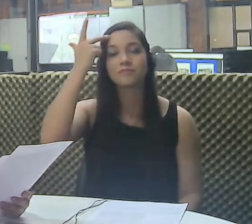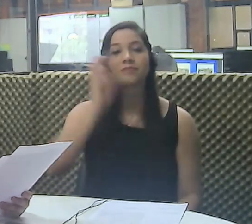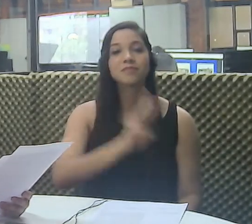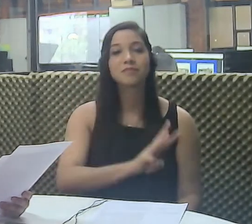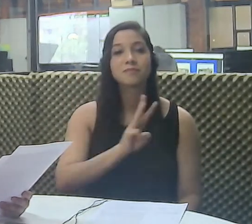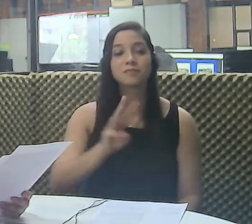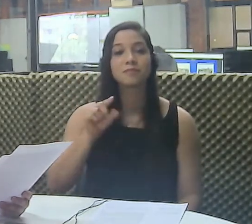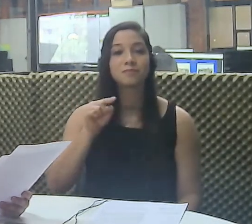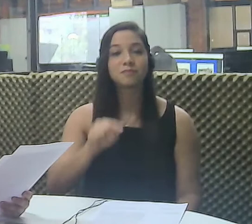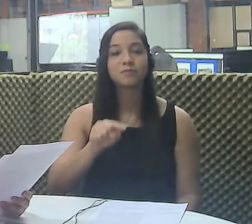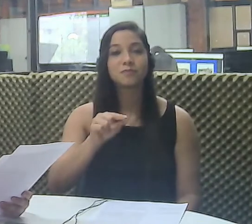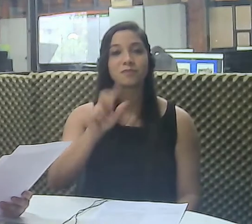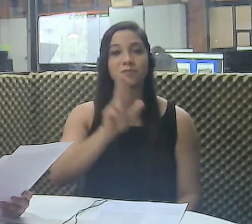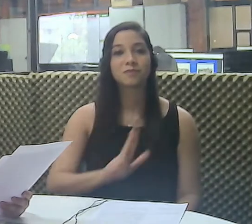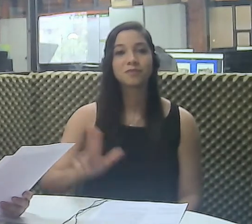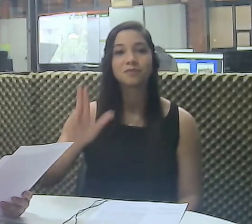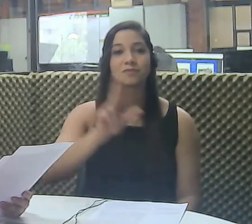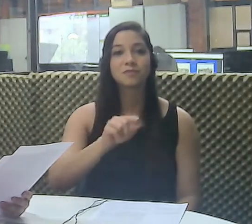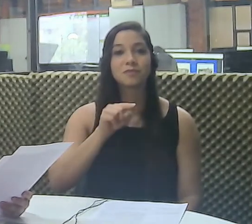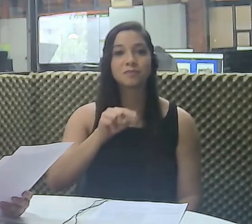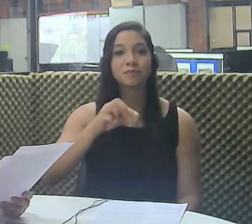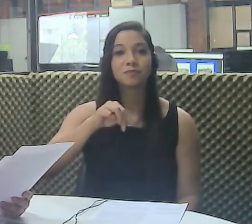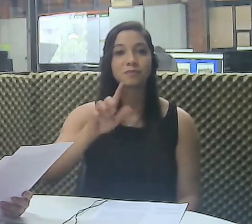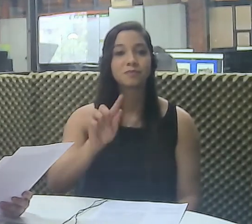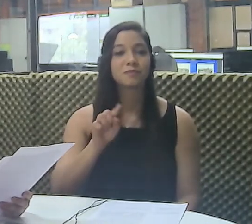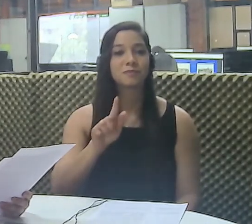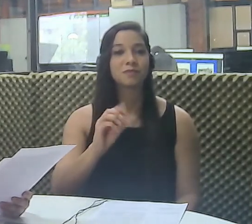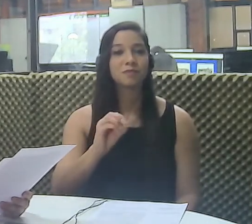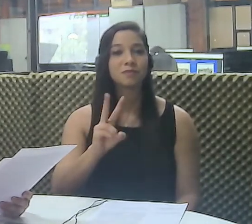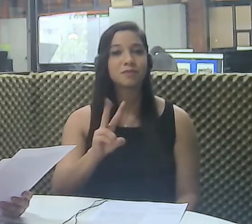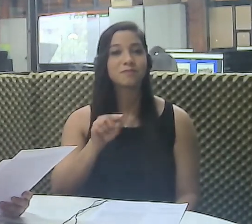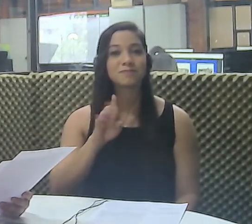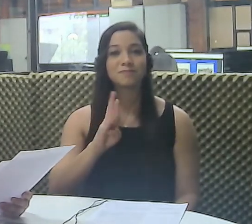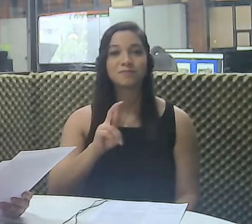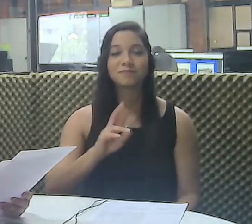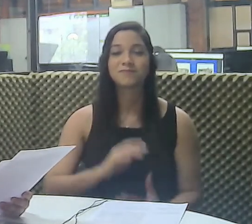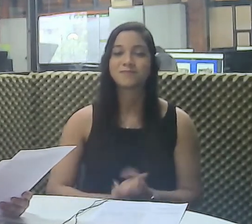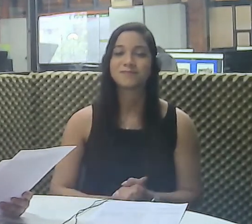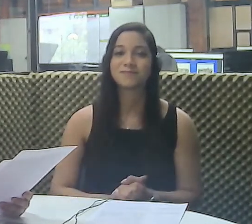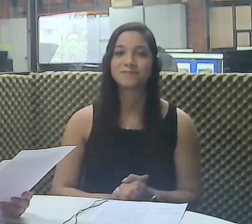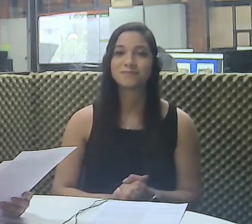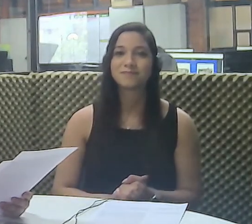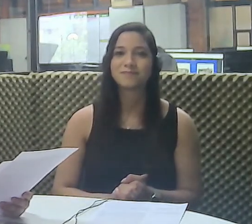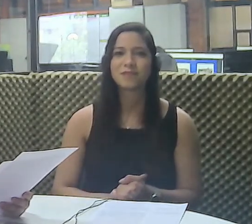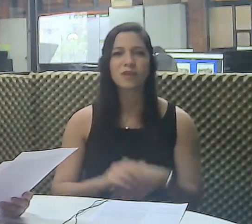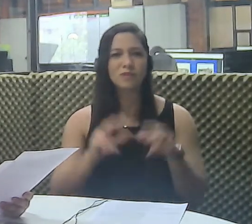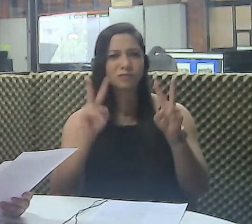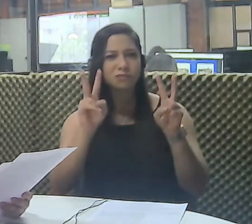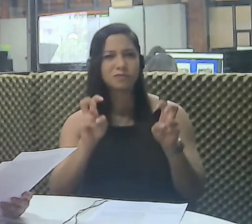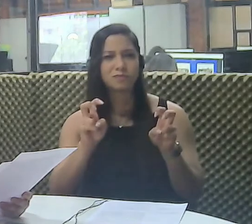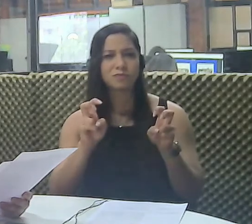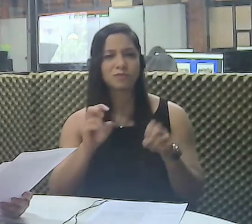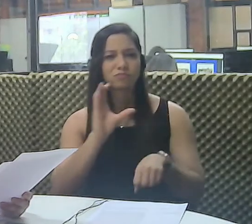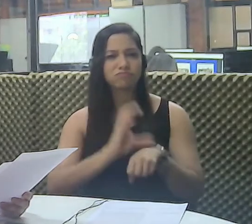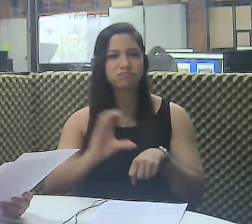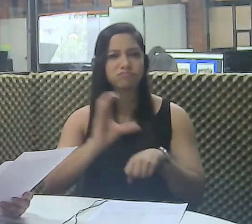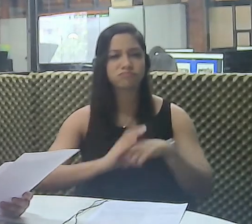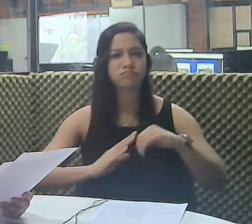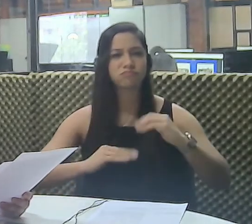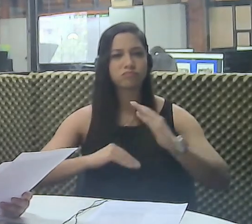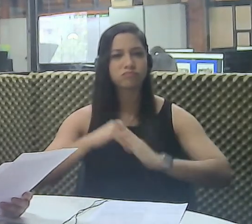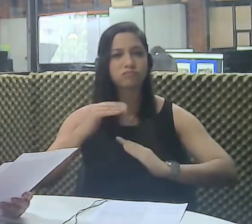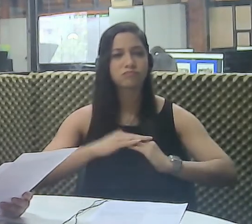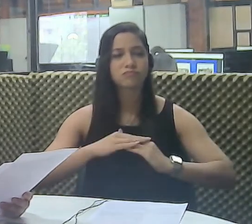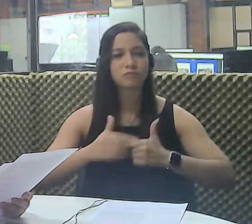no www.uberlandia.com.br ov.br já que a gente está falando de capacitação